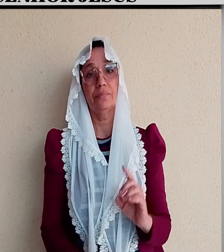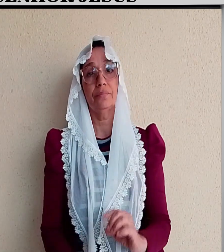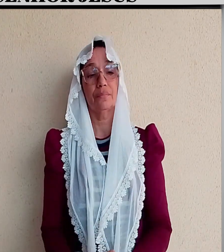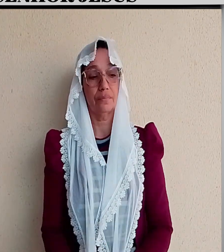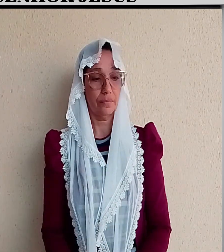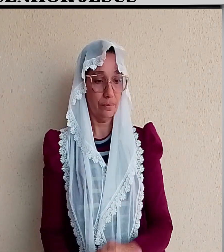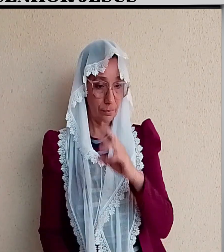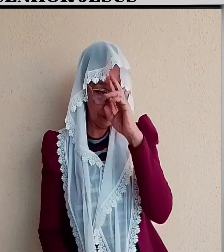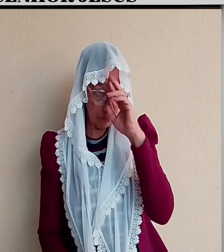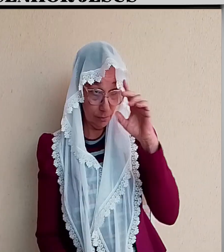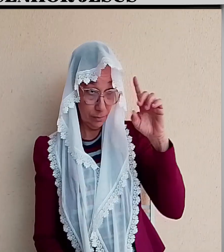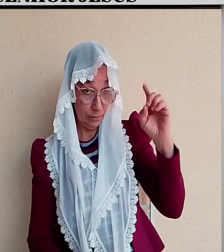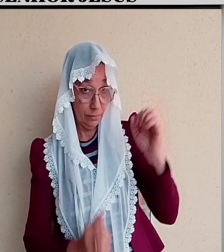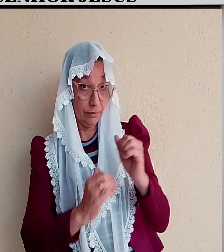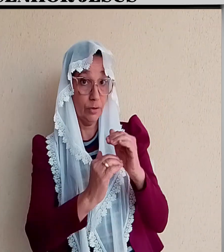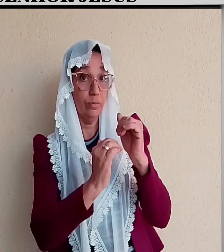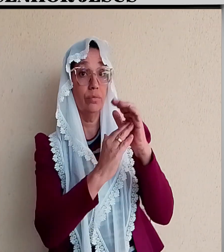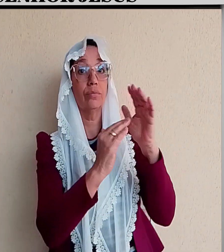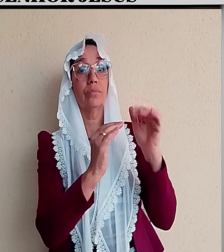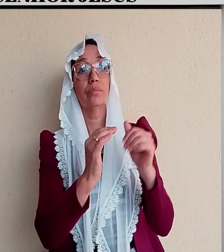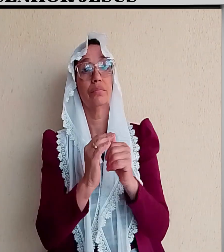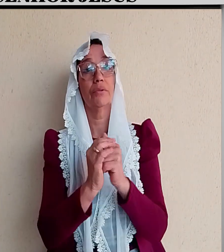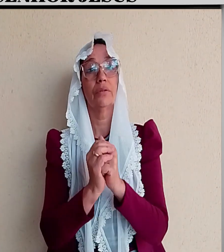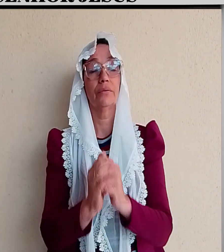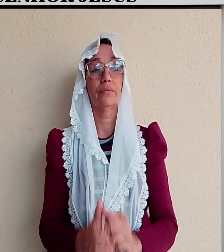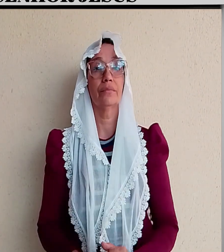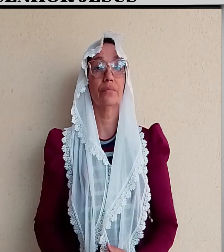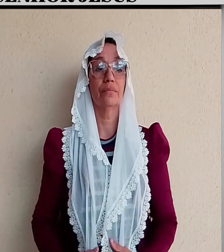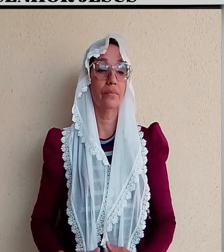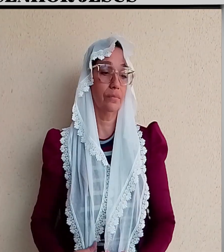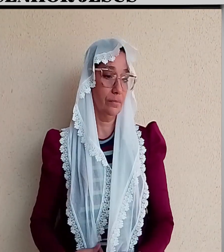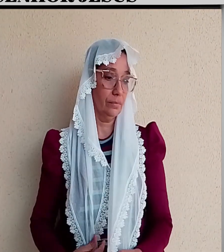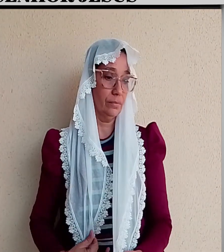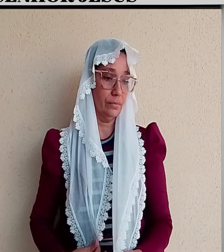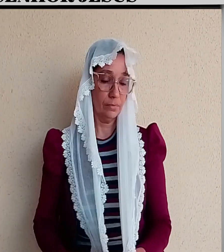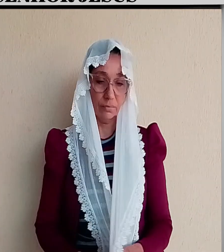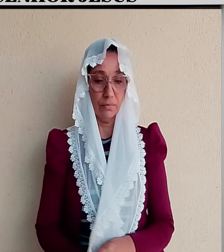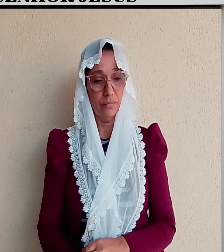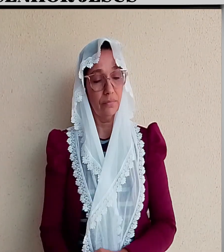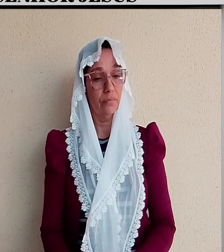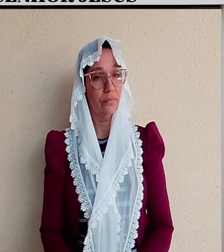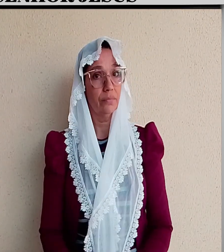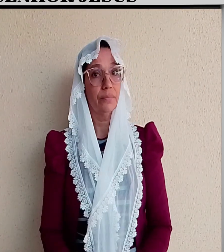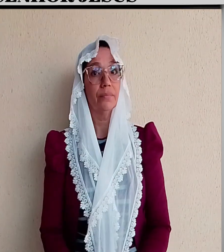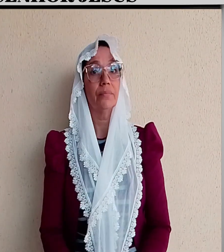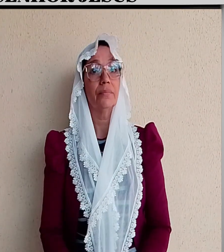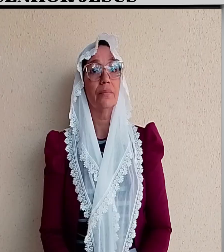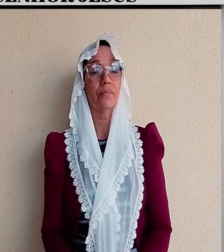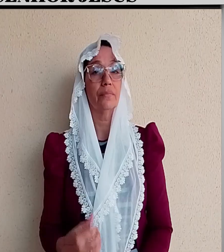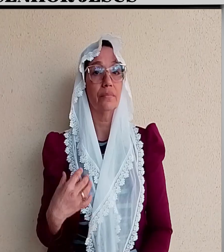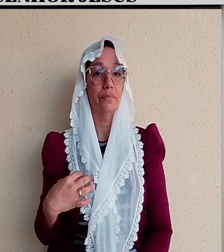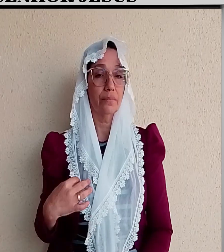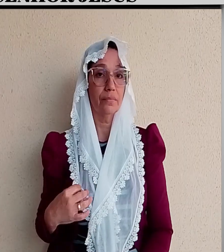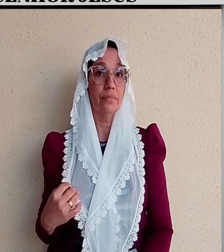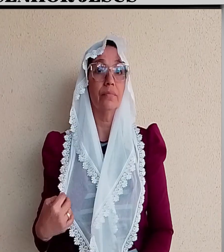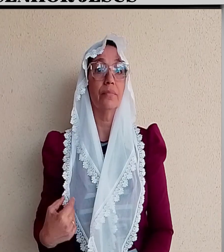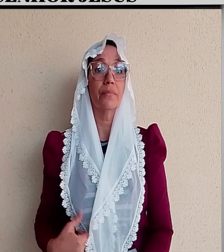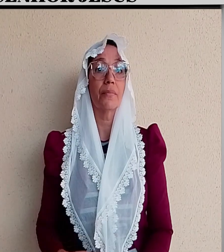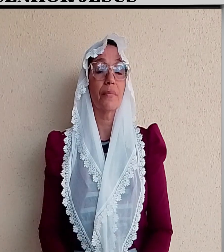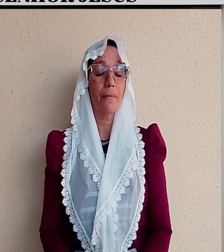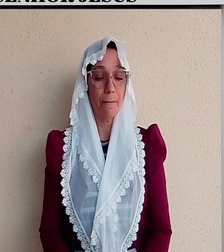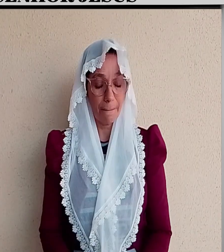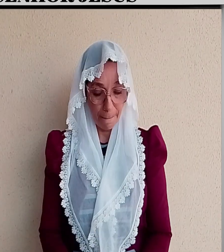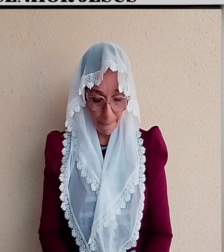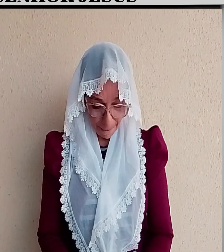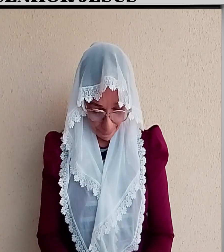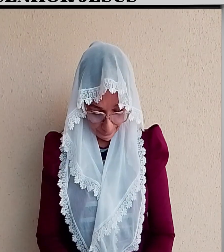Senhor Deus, seja louvado. Amém. Amados irmãos, não vamos demorar, o Senhor